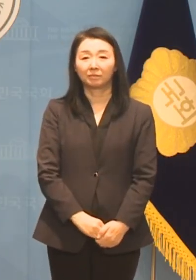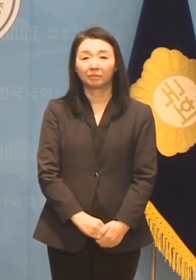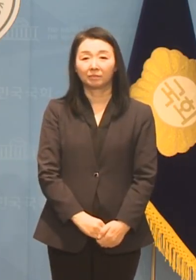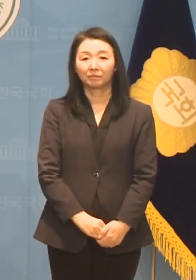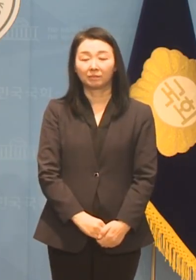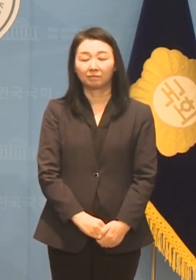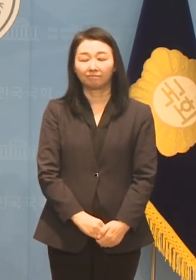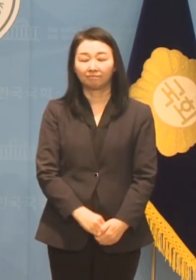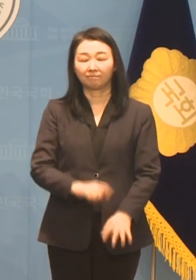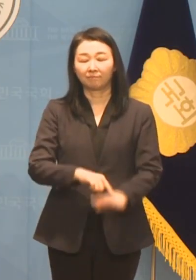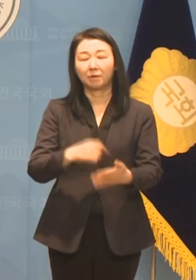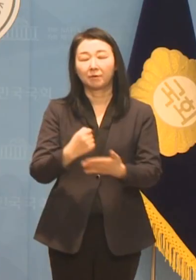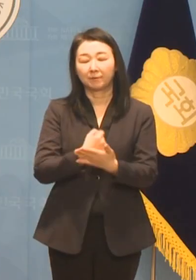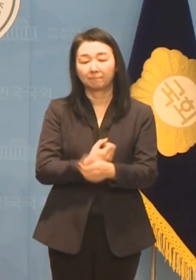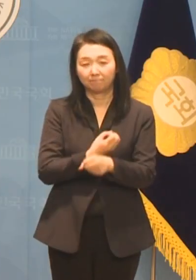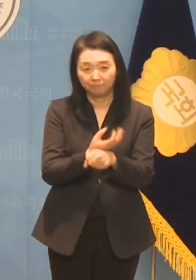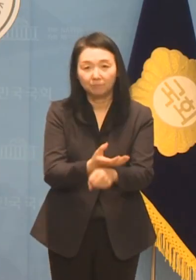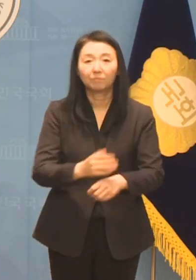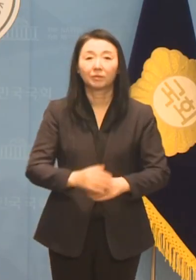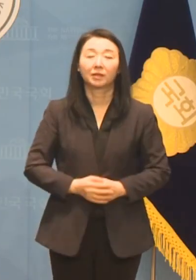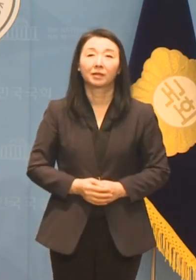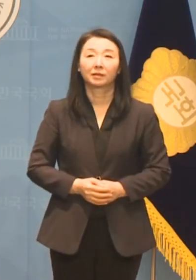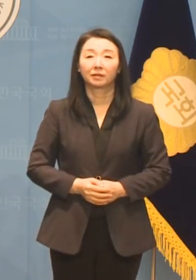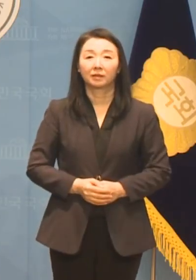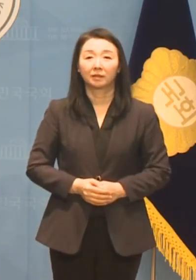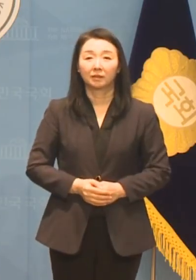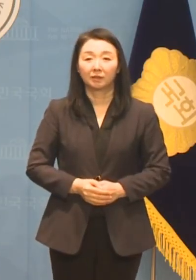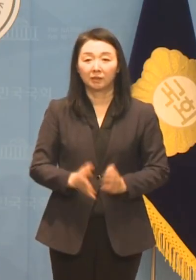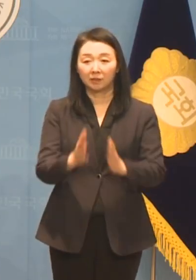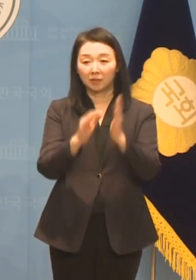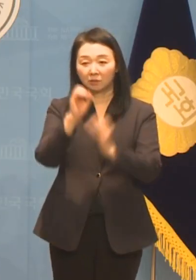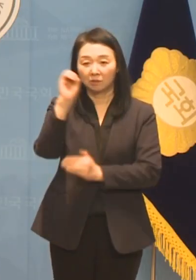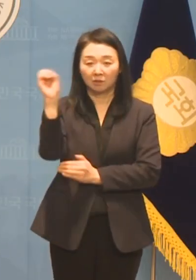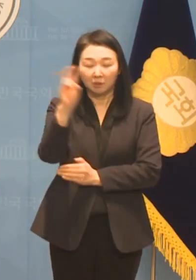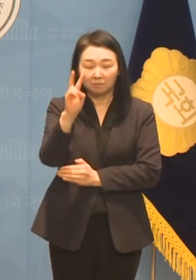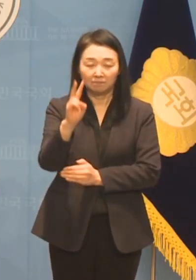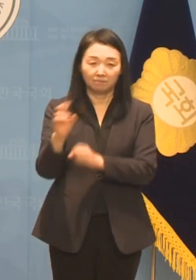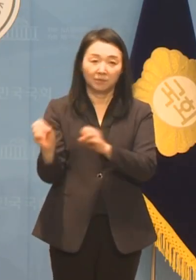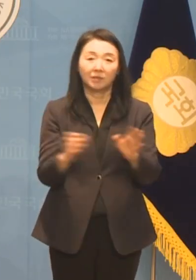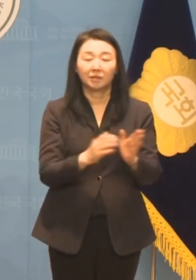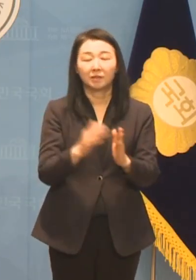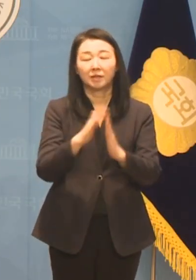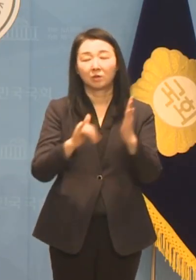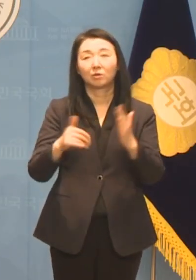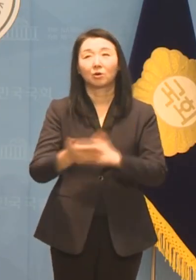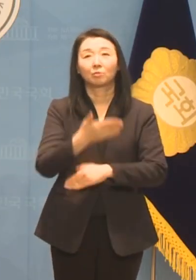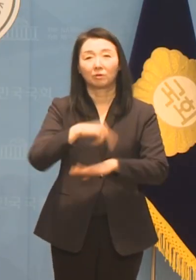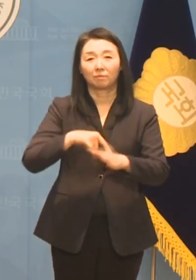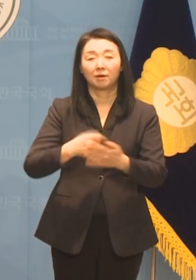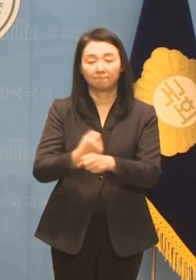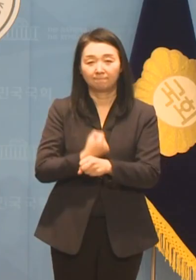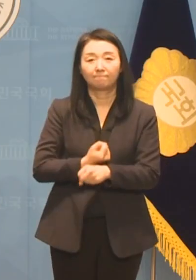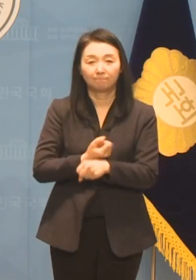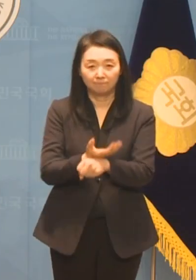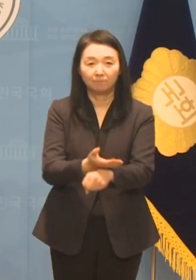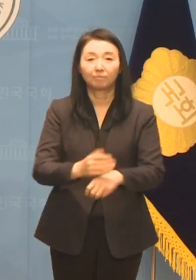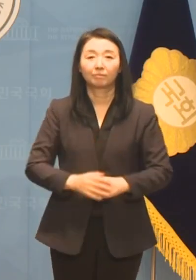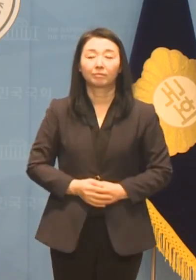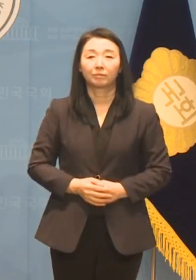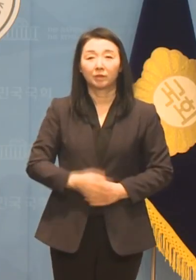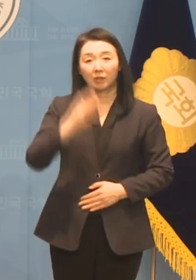고인의 명복을 빕니다. 갑작스레 가족을 잃은 유가족께도 깊은 애도를 표합니다.